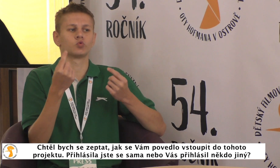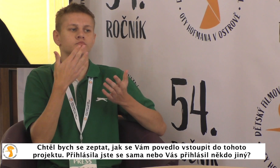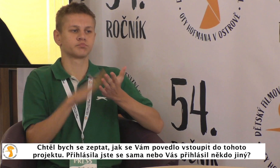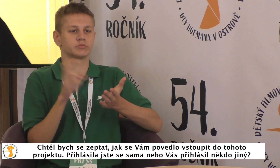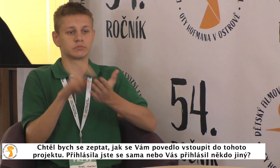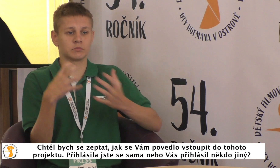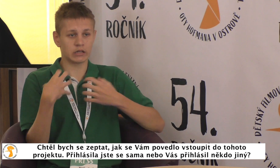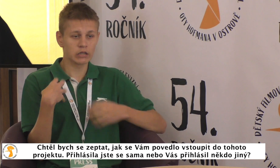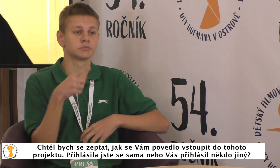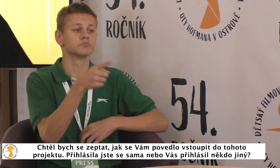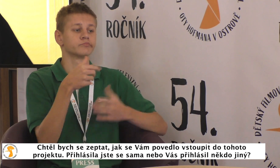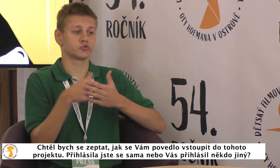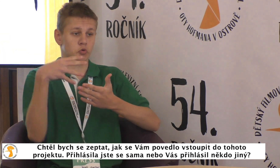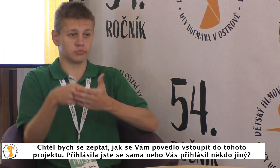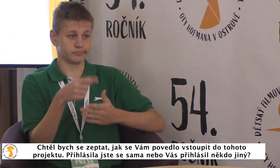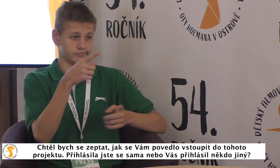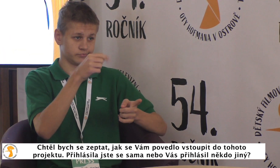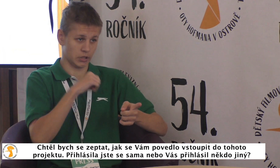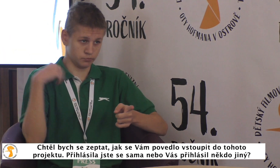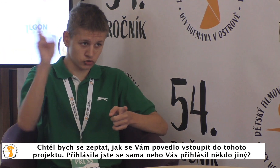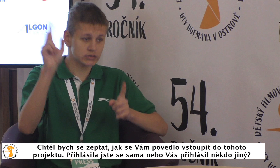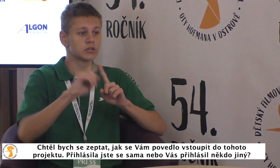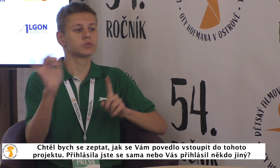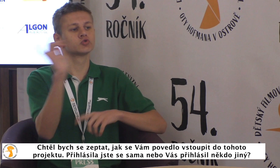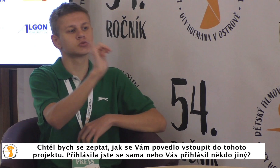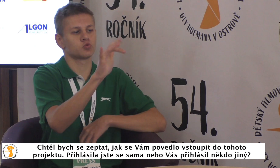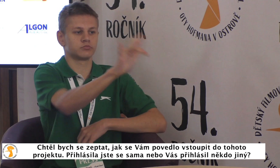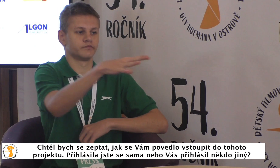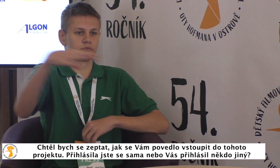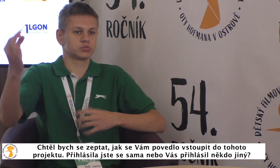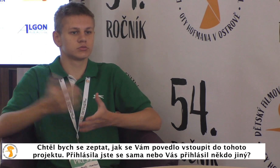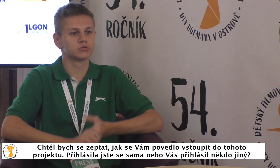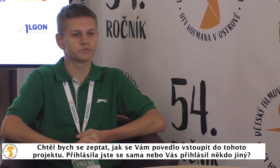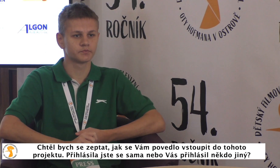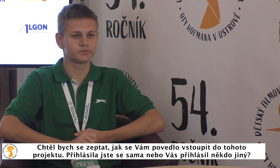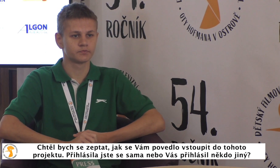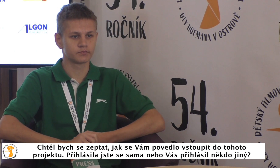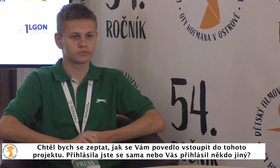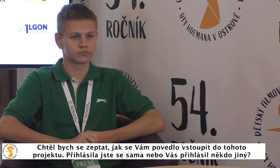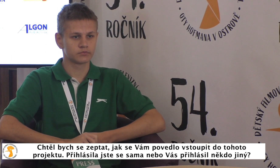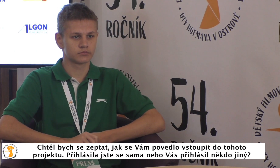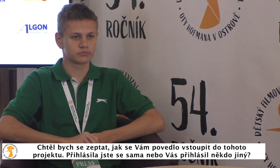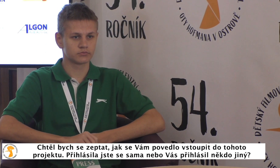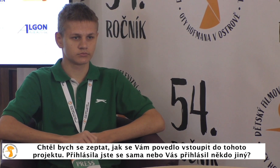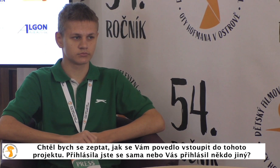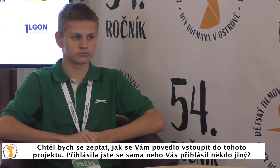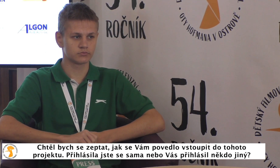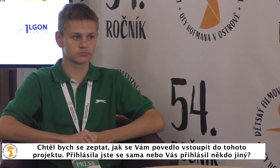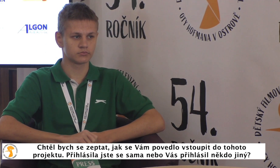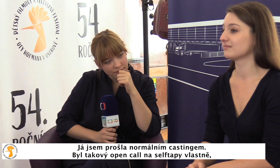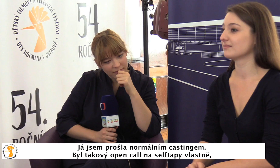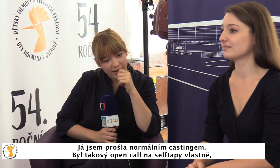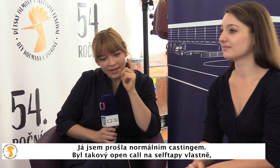Chtěl bych se zeptat, jak se vám povedlo vstoupit do tohoto projektu? Přihlásila jste se sama nebo vás přihlásil někdo